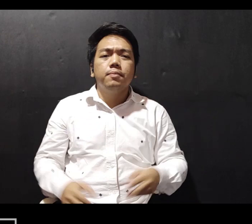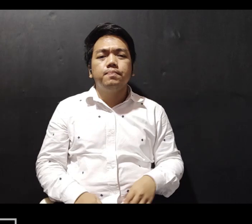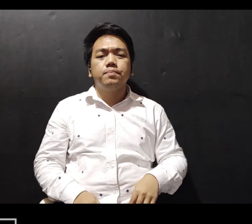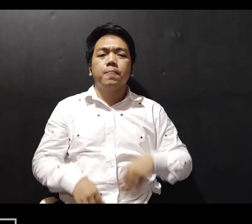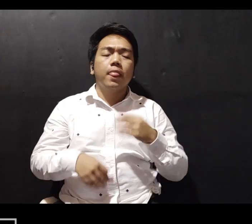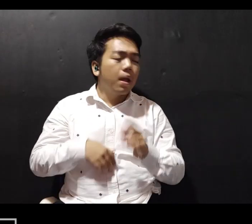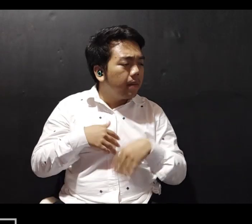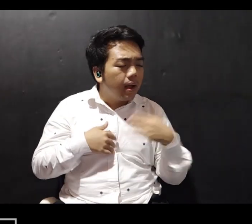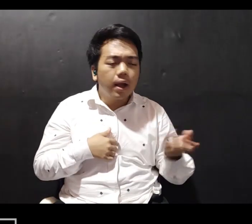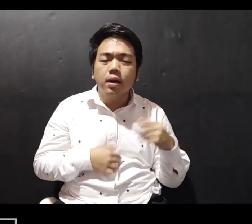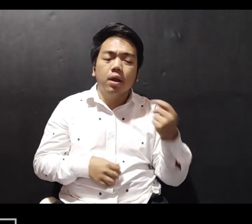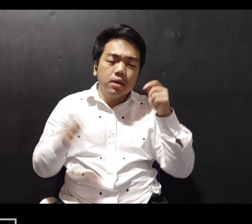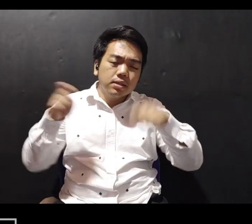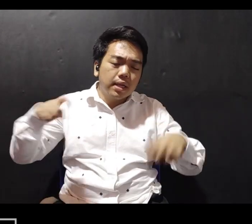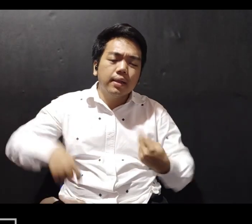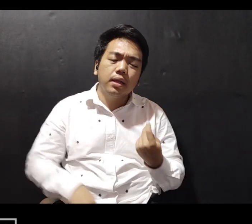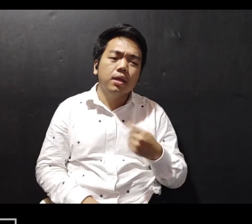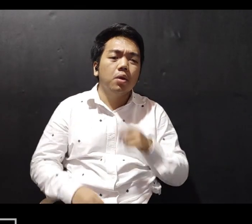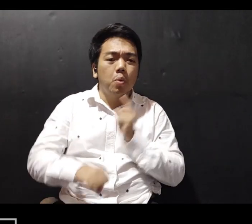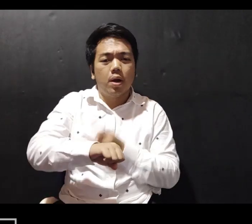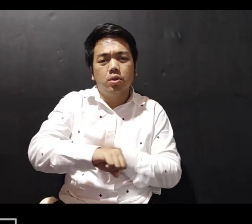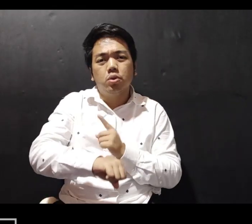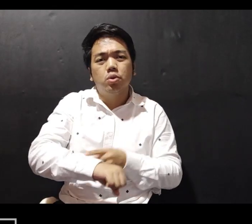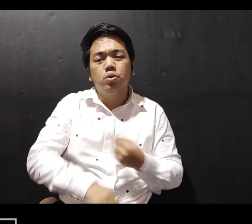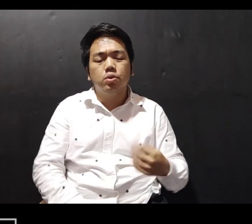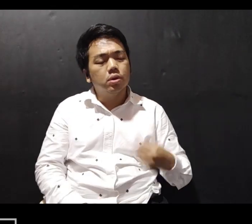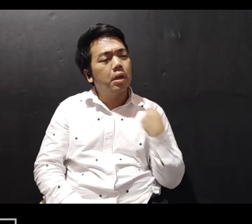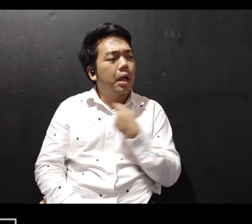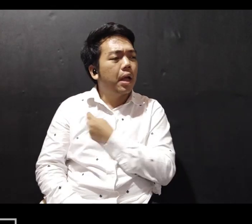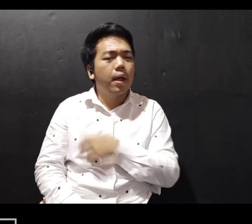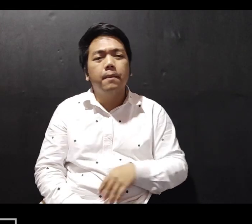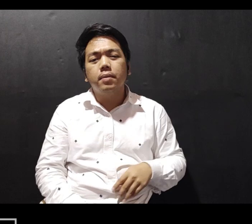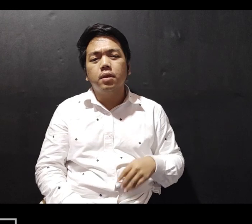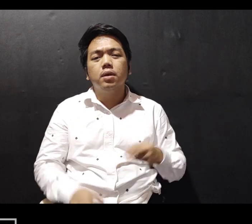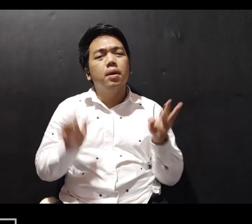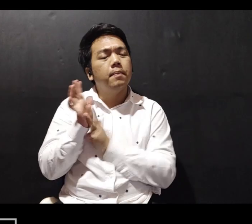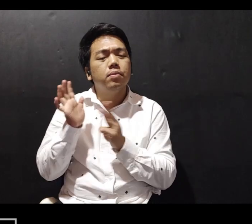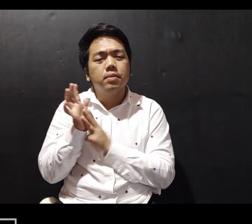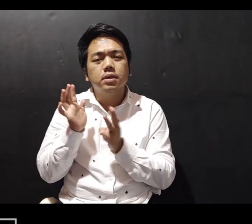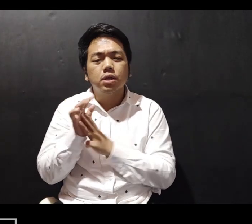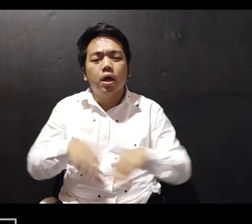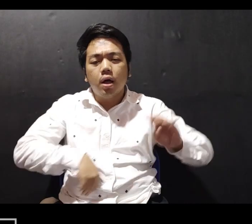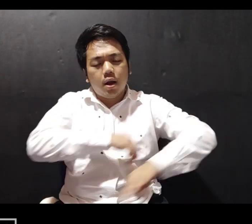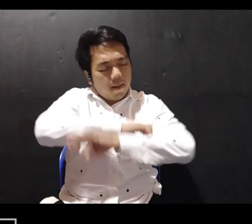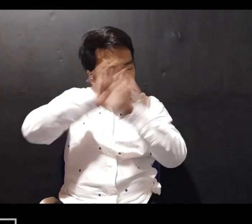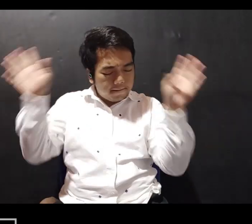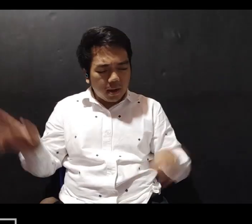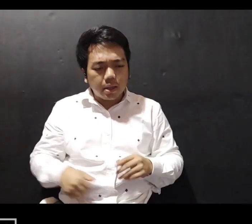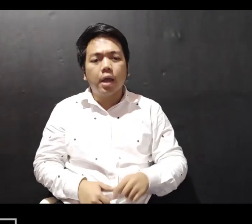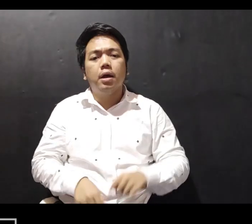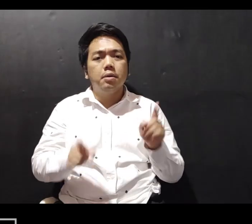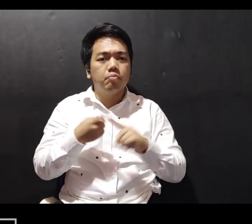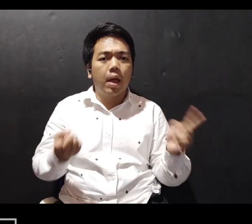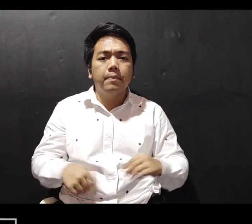sedang melewati masa-masa yang sulit ini bersama-sama. Di mana masa makin sulit, di situ kasih-Mu makin